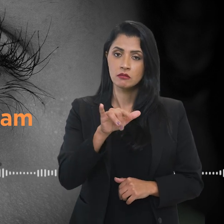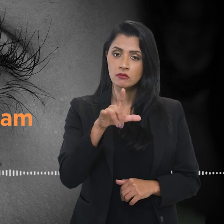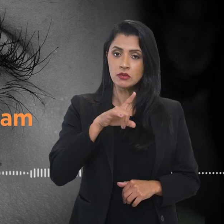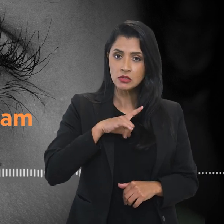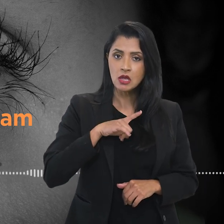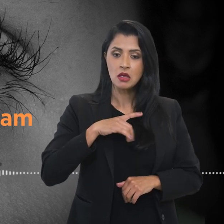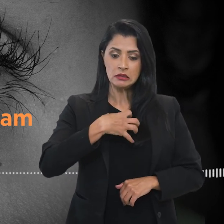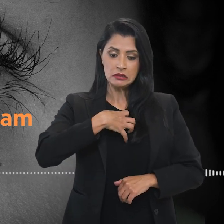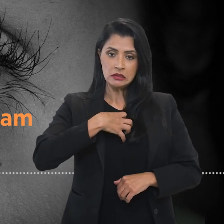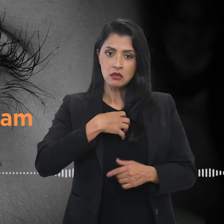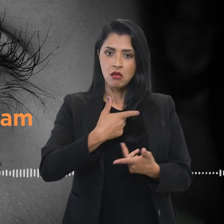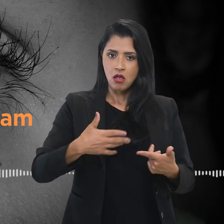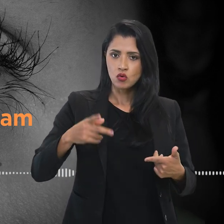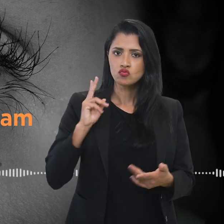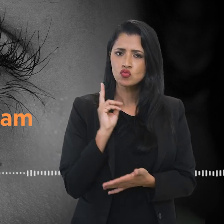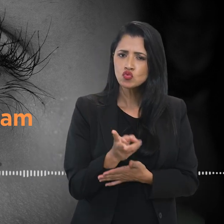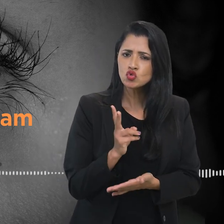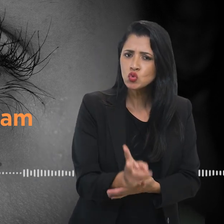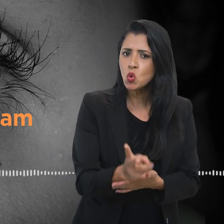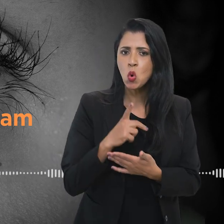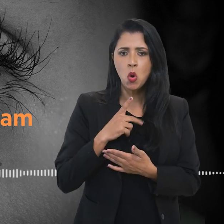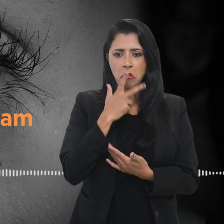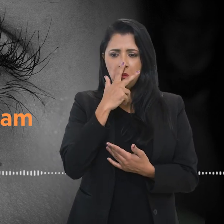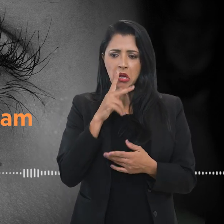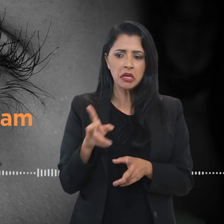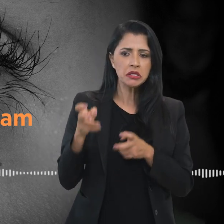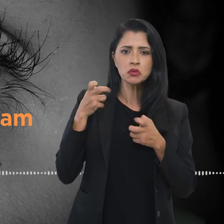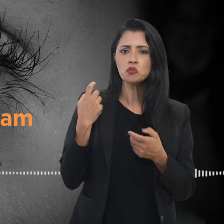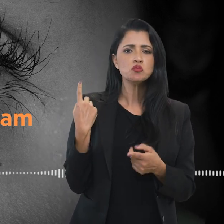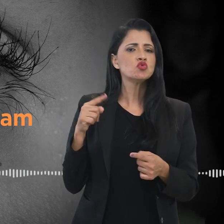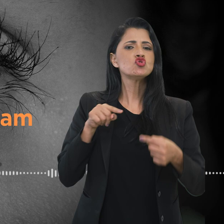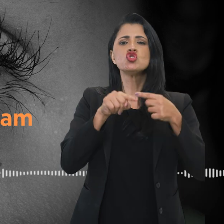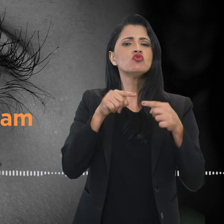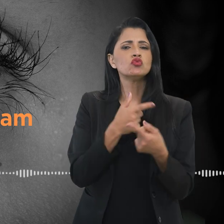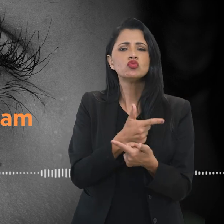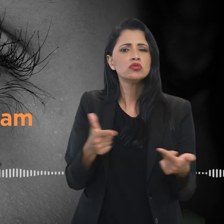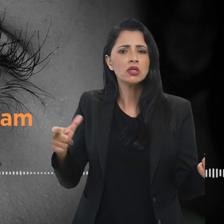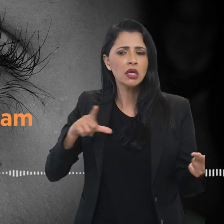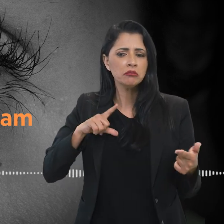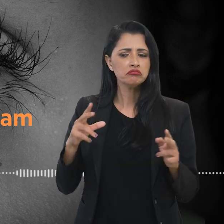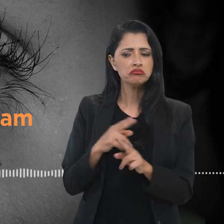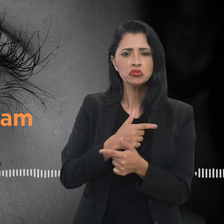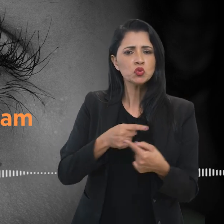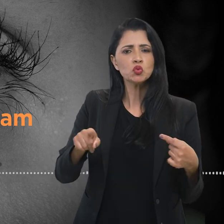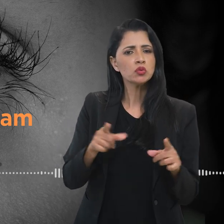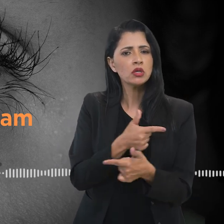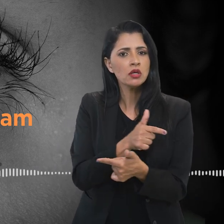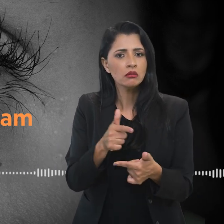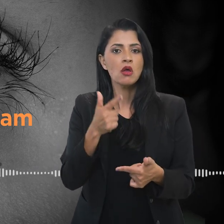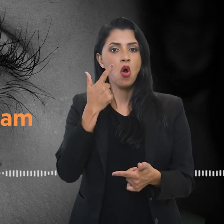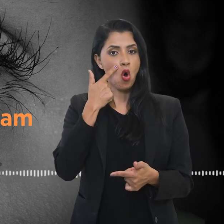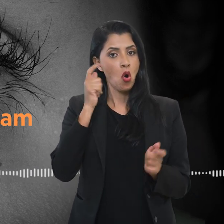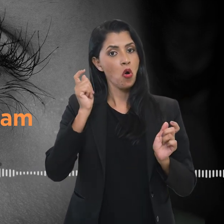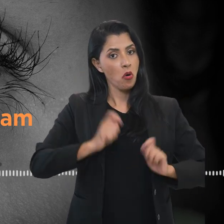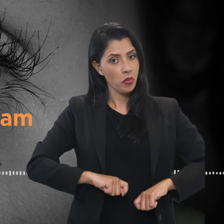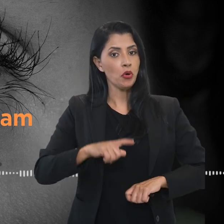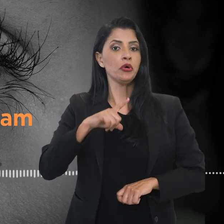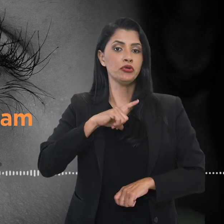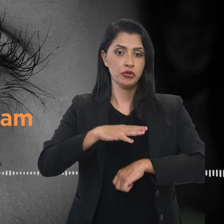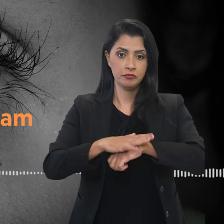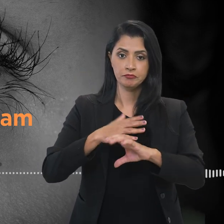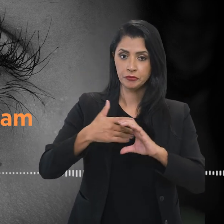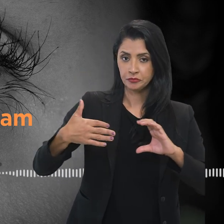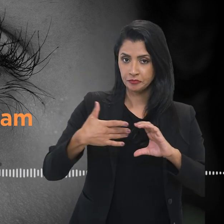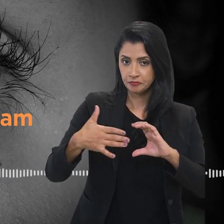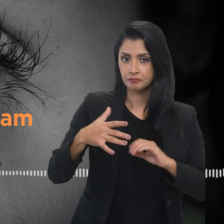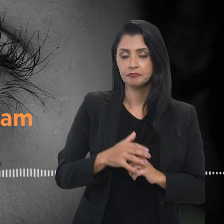Se você tem sintomas que são persistentes, sem causa aparente ou sem relação entre eles, considere a possibilidade de ter